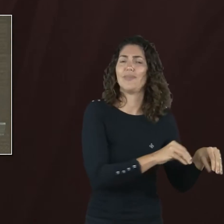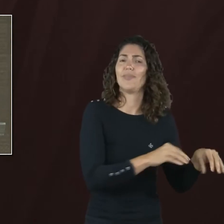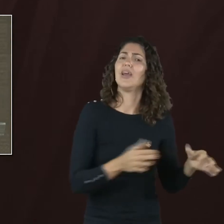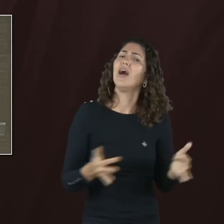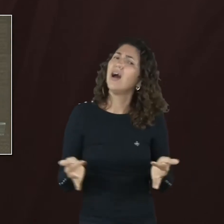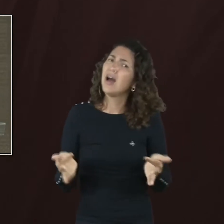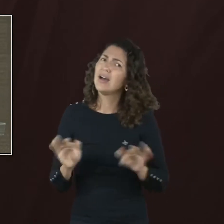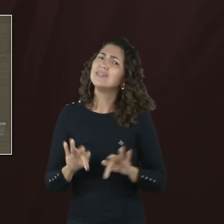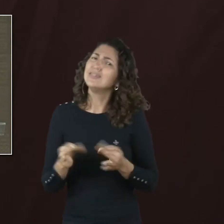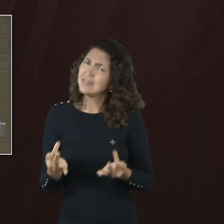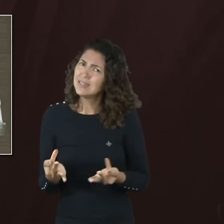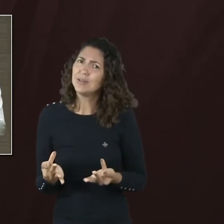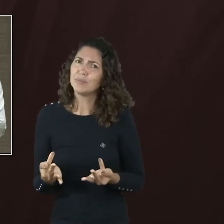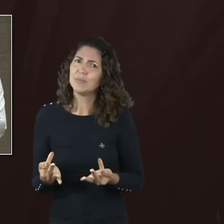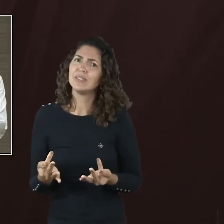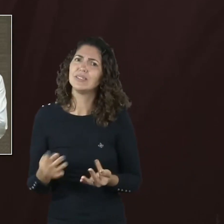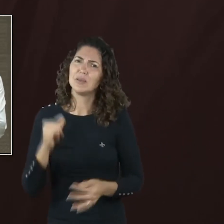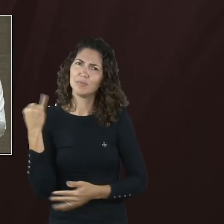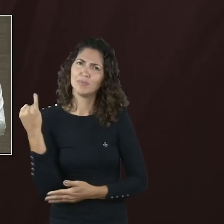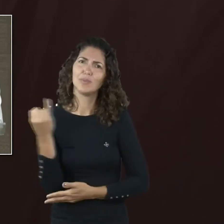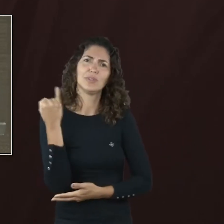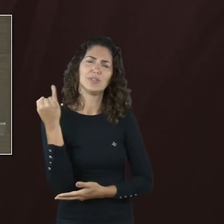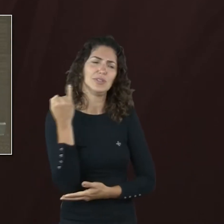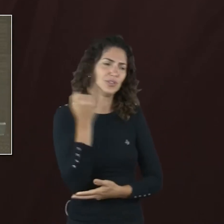determinação do Espírito. Bom, vamos lá.